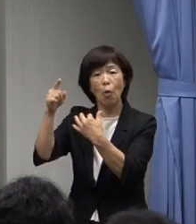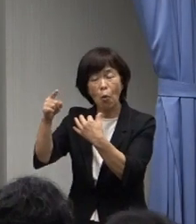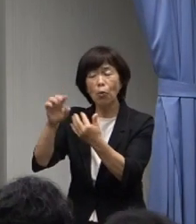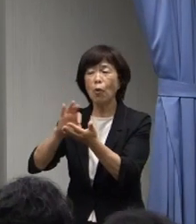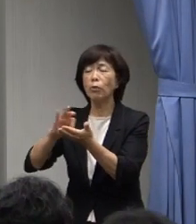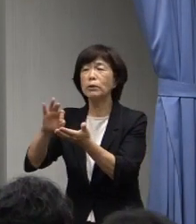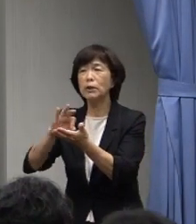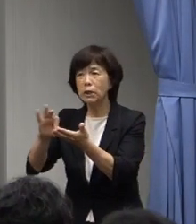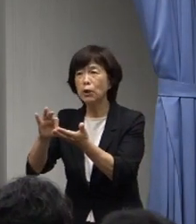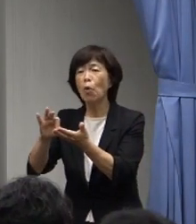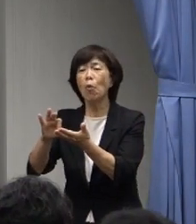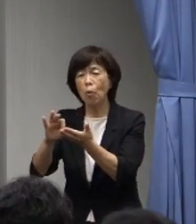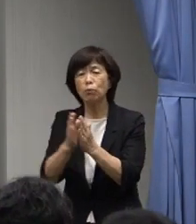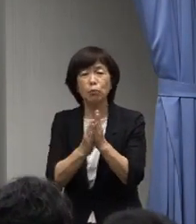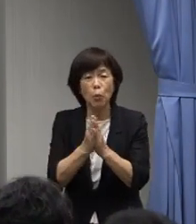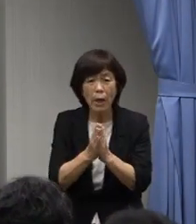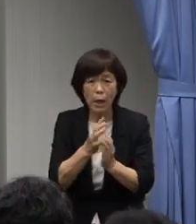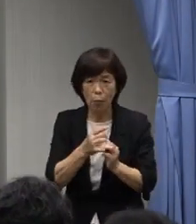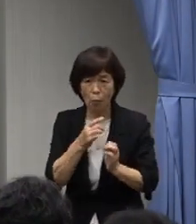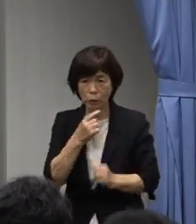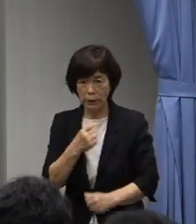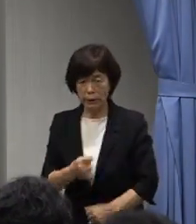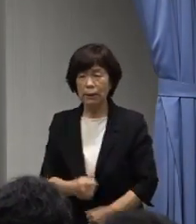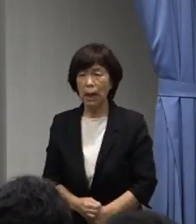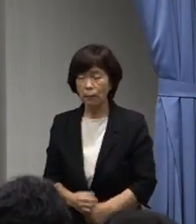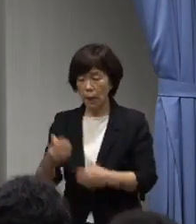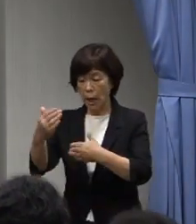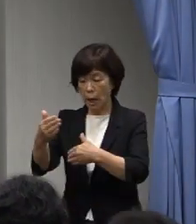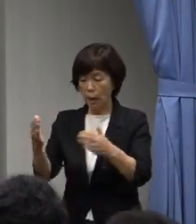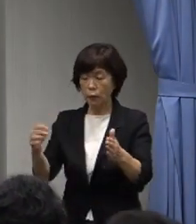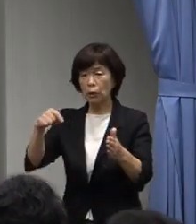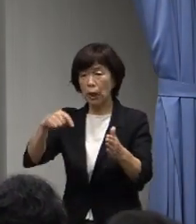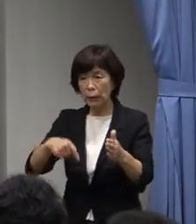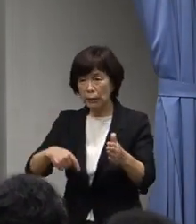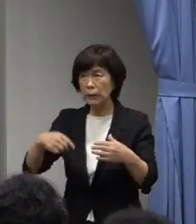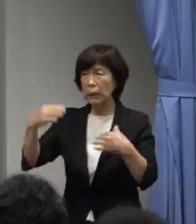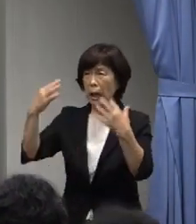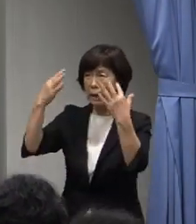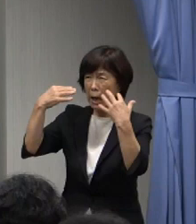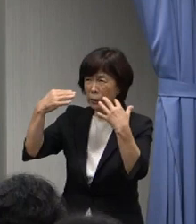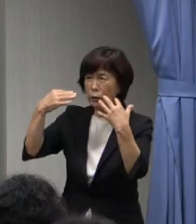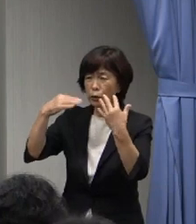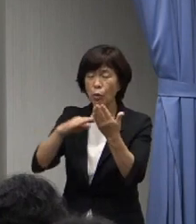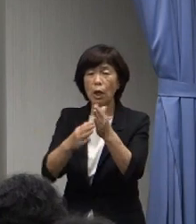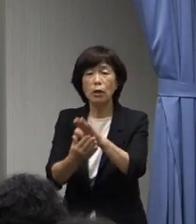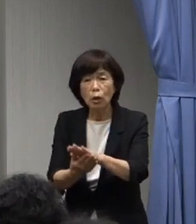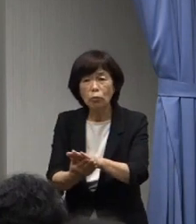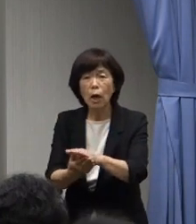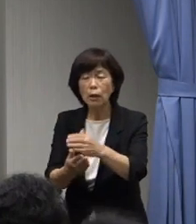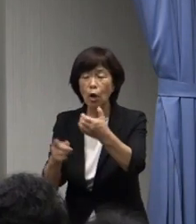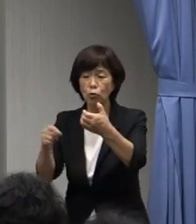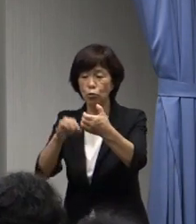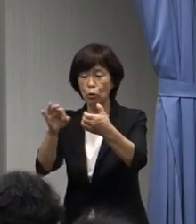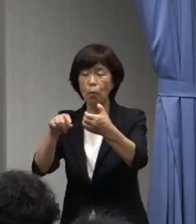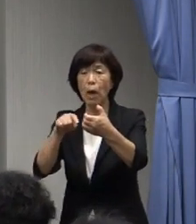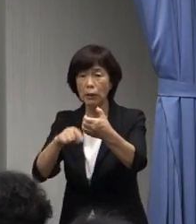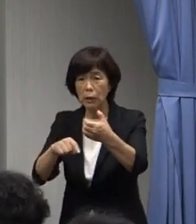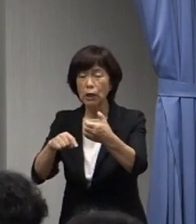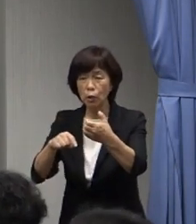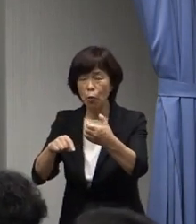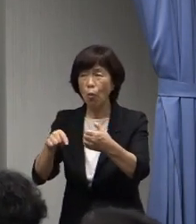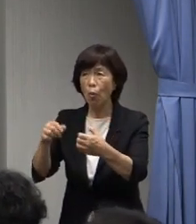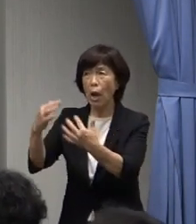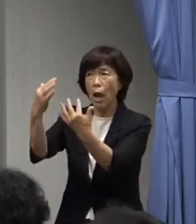使用をお願いをしたいと思います。室内で熱中症でお亡くなられた方、9割がエアコンをそもそも使ってなか